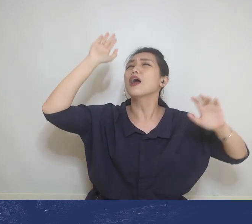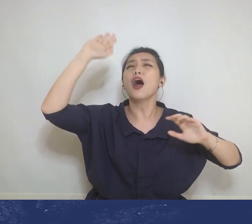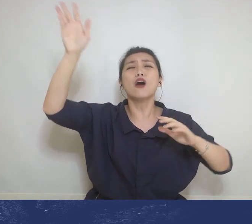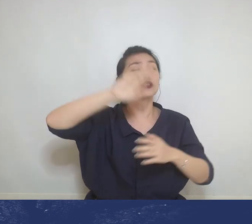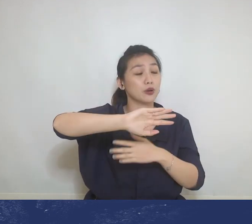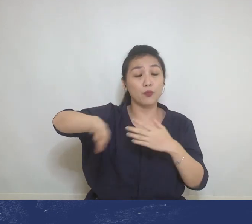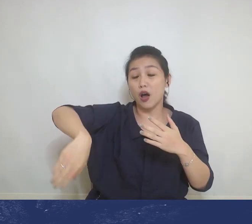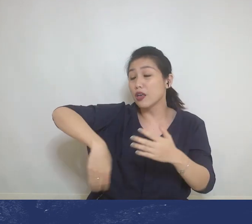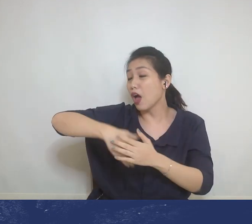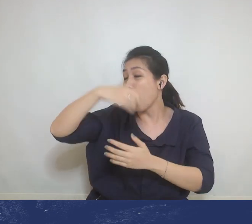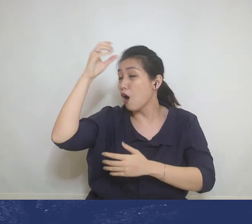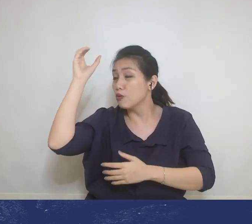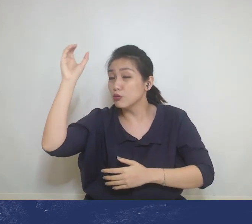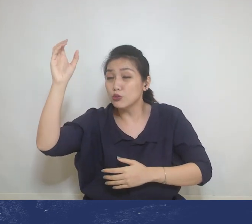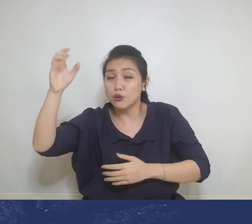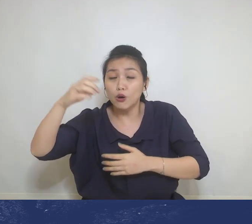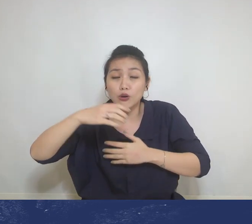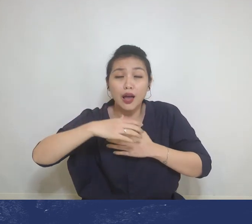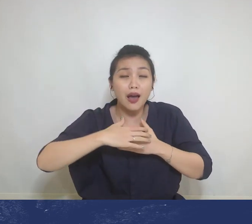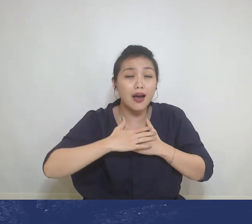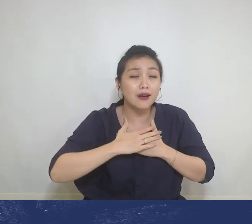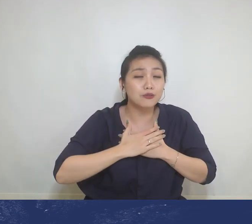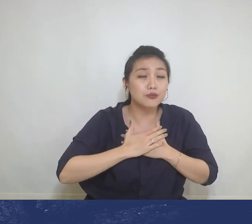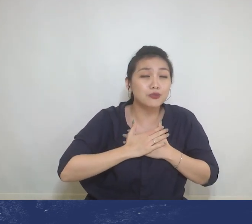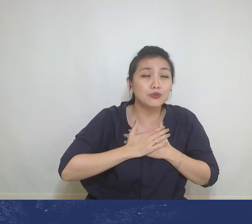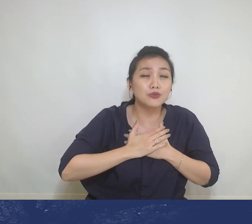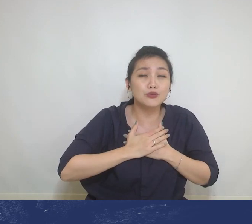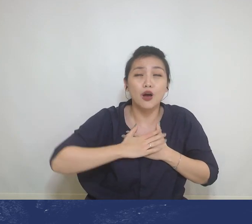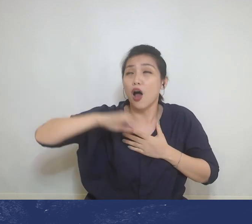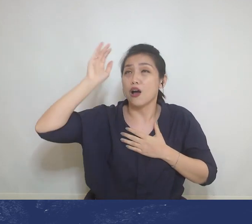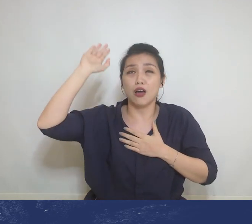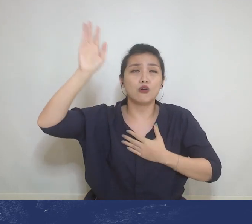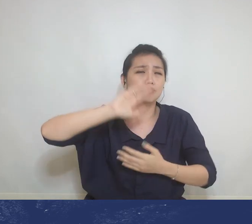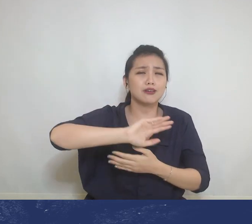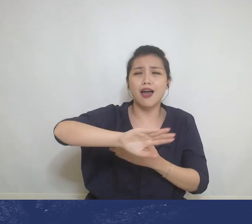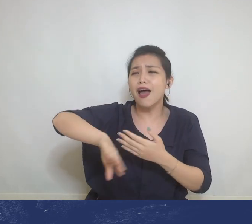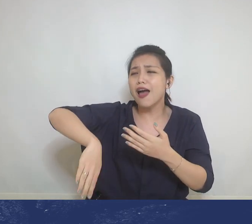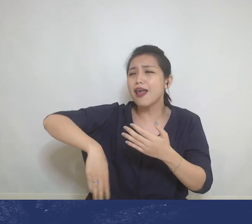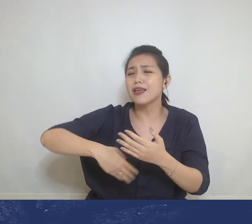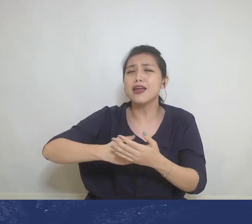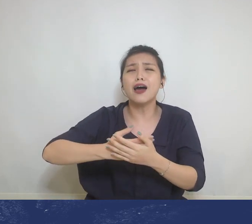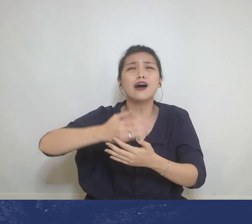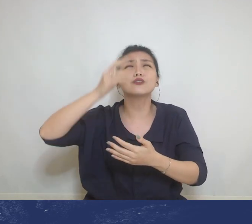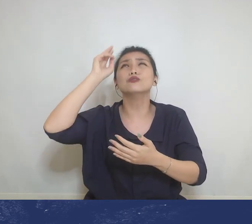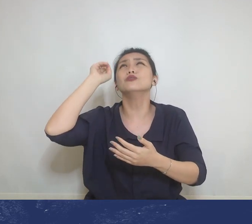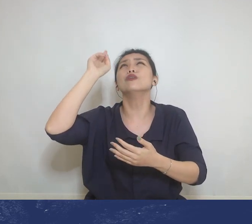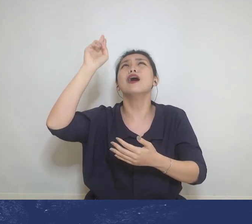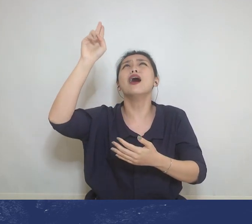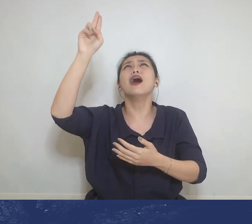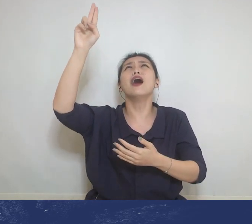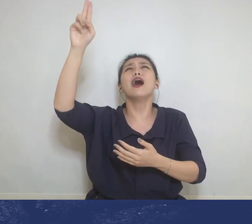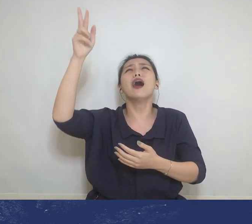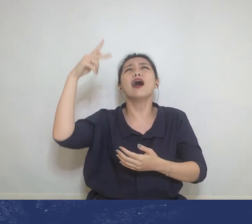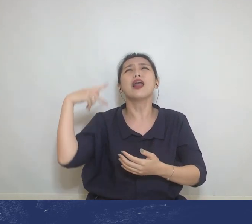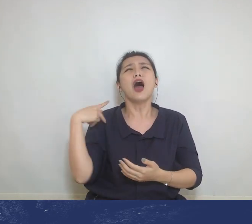Kau segalanya bagiku Tuhan. Kau segalanya Tuhan.